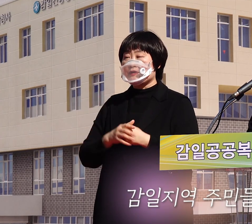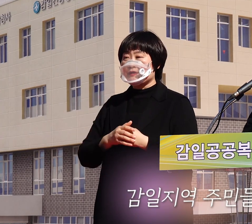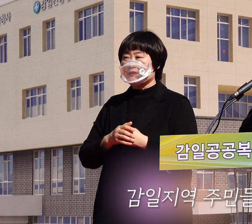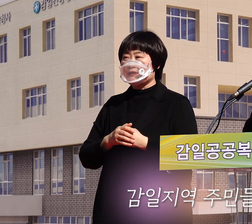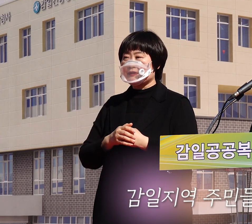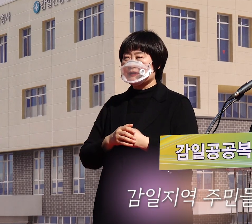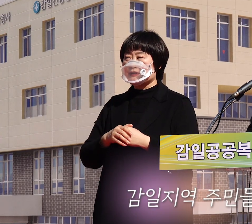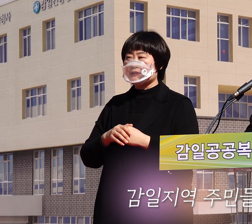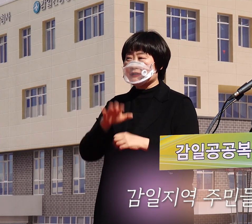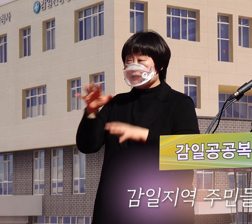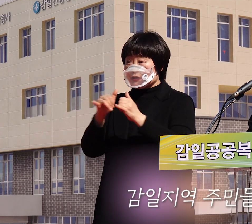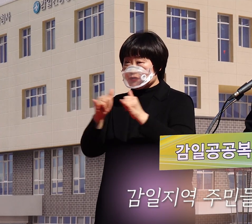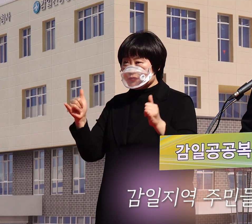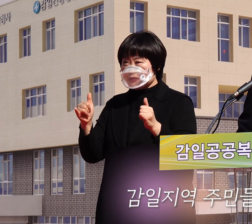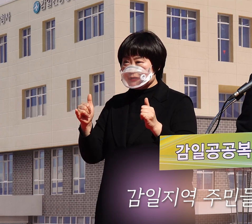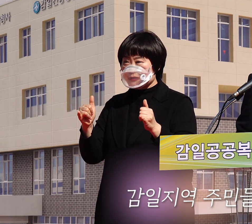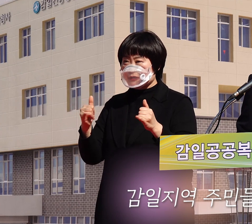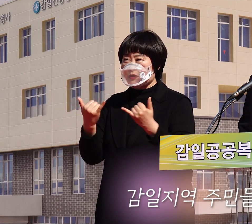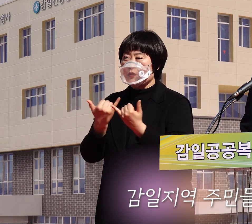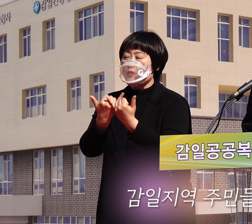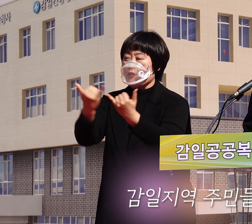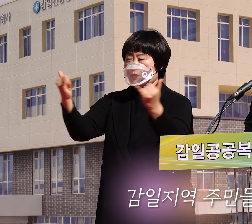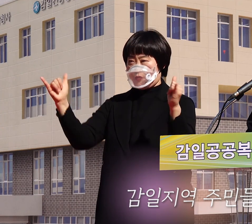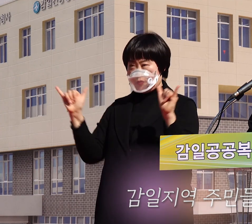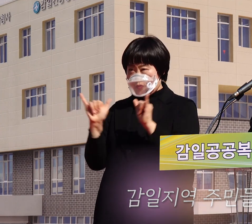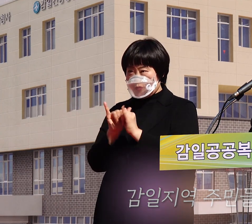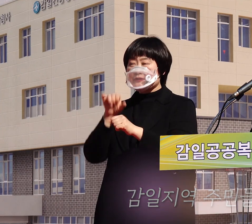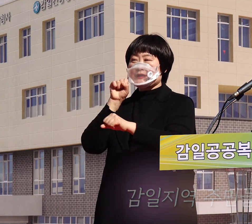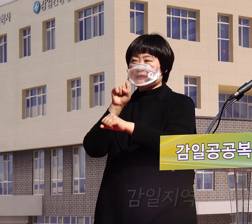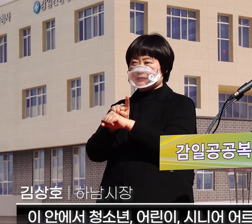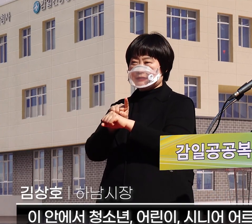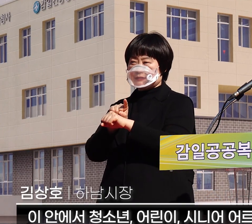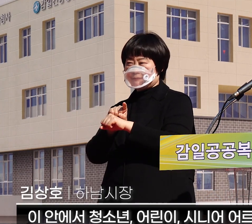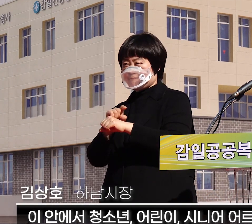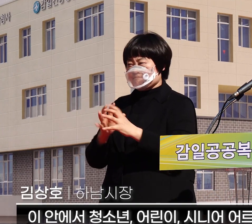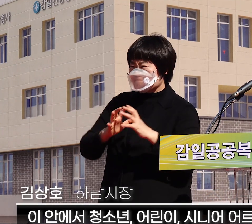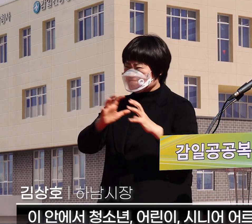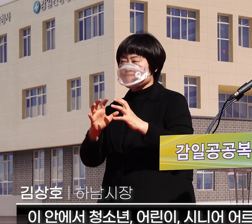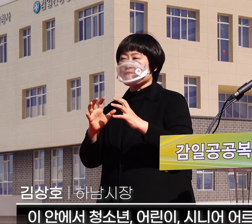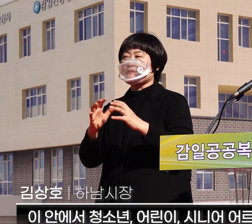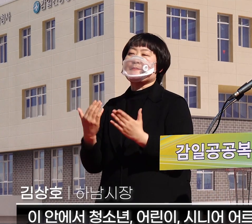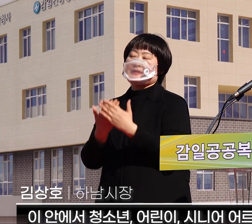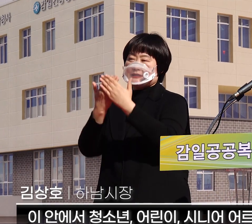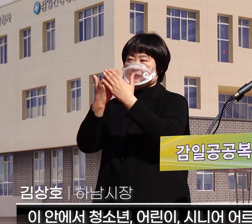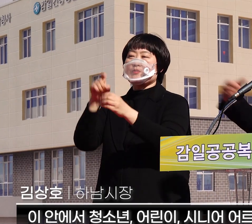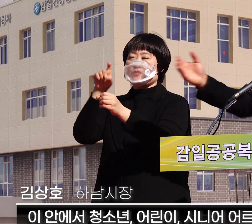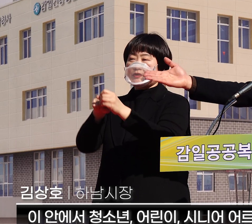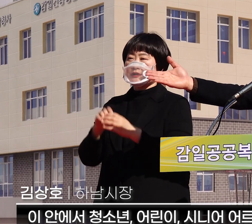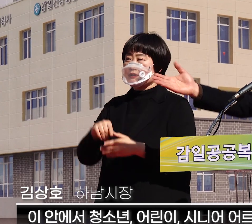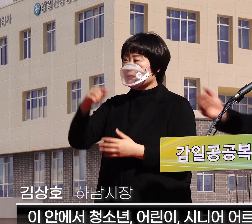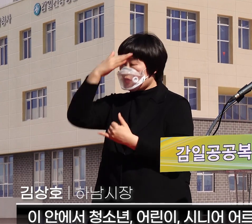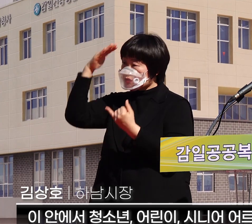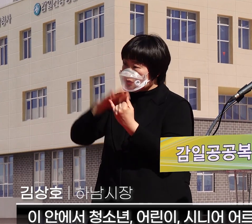공동체의 공동체성을 강화하고 높이는 것입니다. 이 안에서 청소년들,